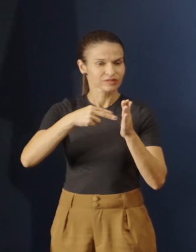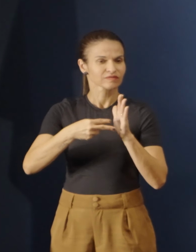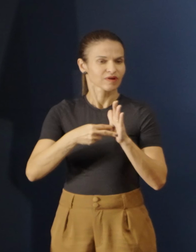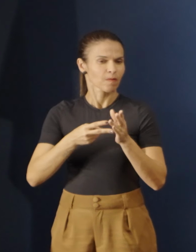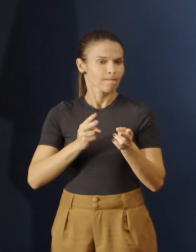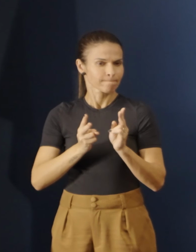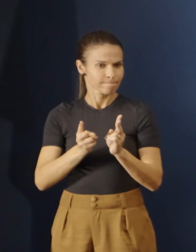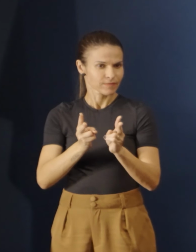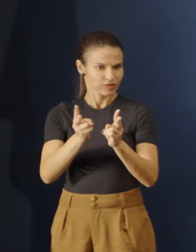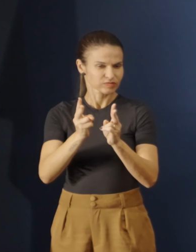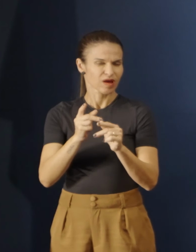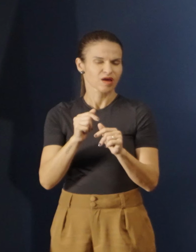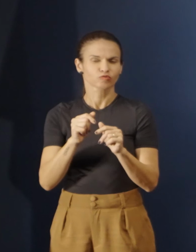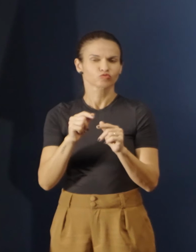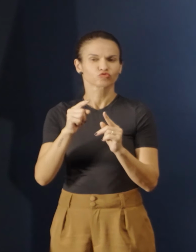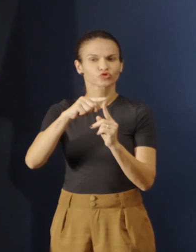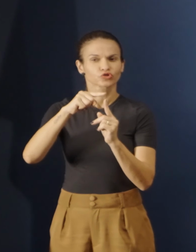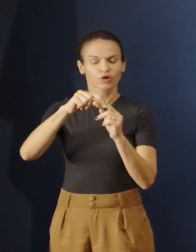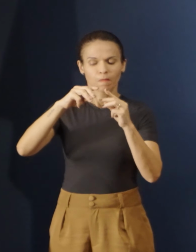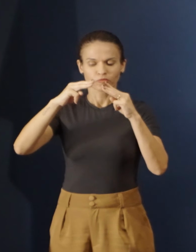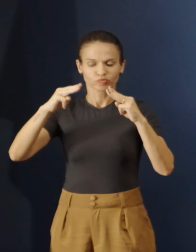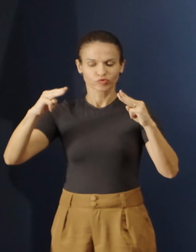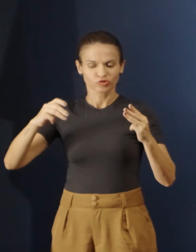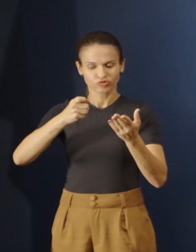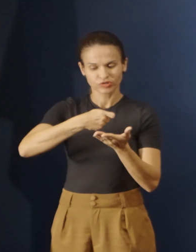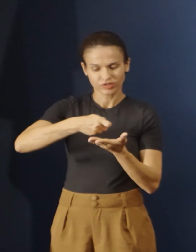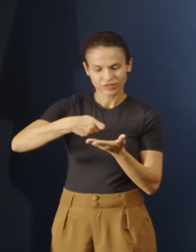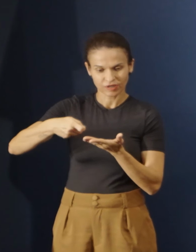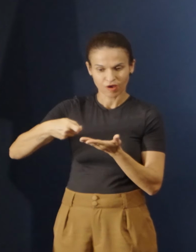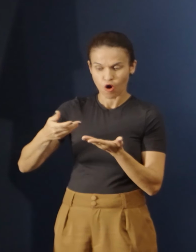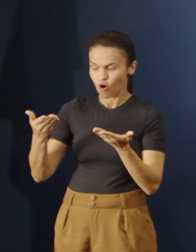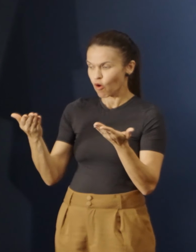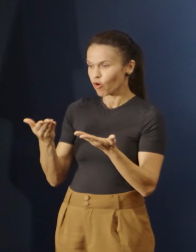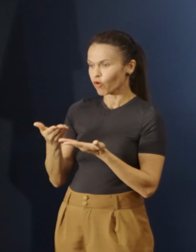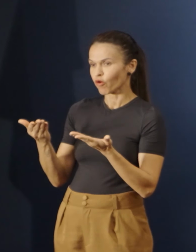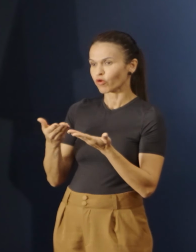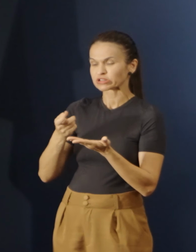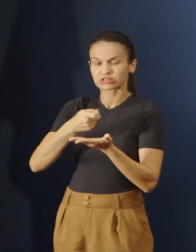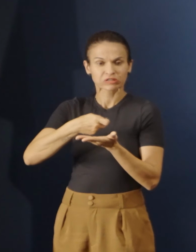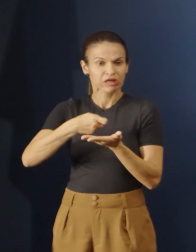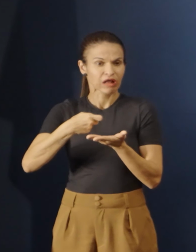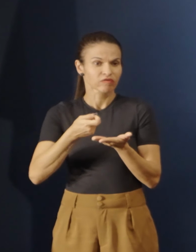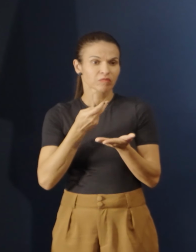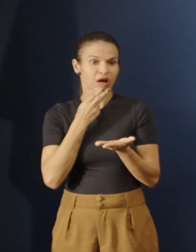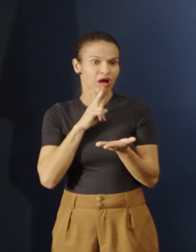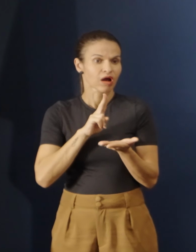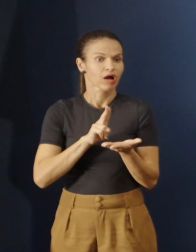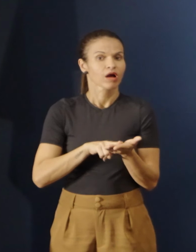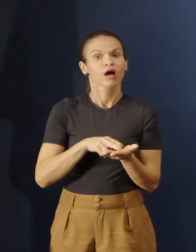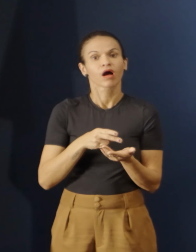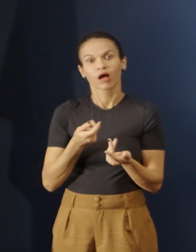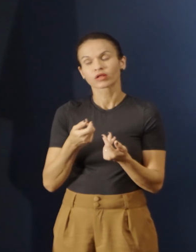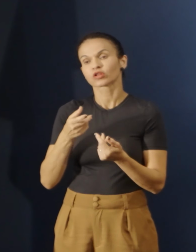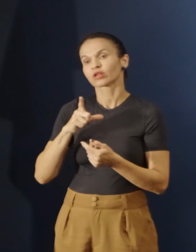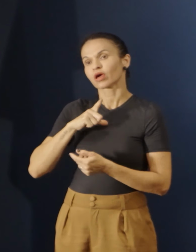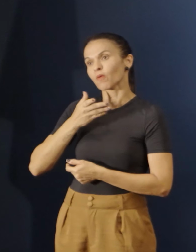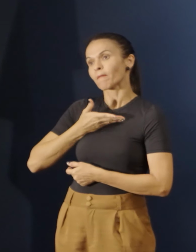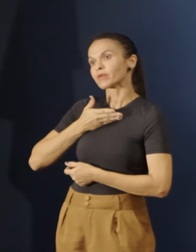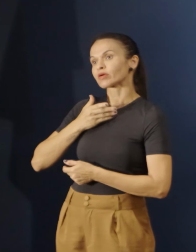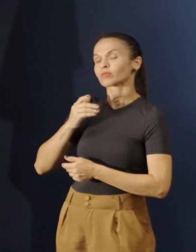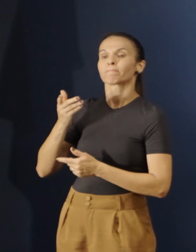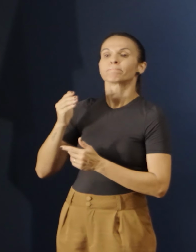espécie de museu de escrita, museu da grafia. Ninguém hoje escreve uma carta assim, no sentido assim, eu tenho um amigo meu que